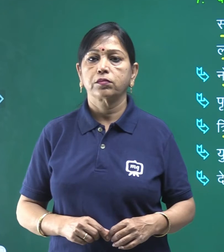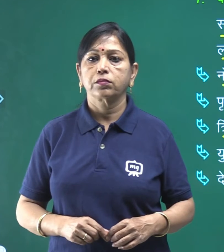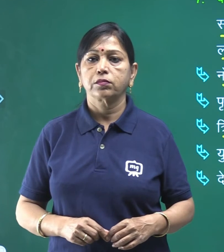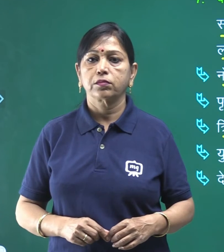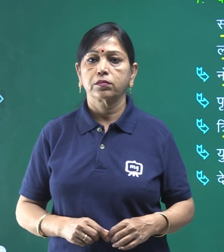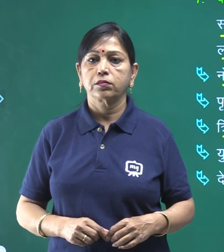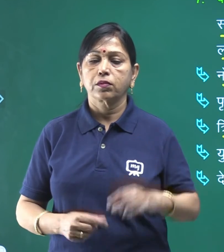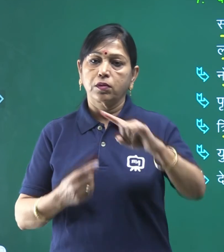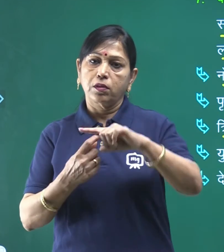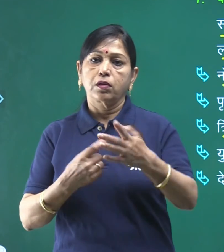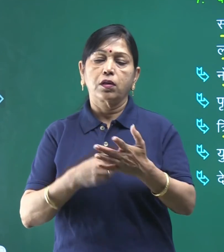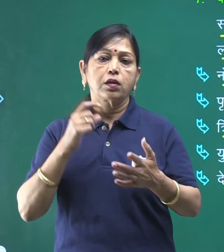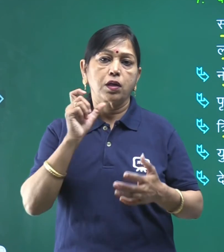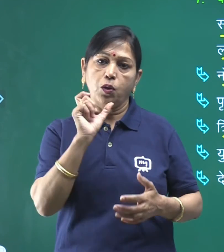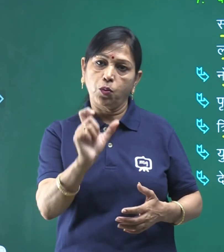त्रिकोरिक शरीर,